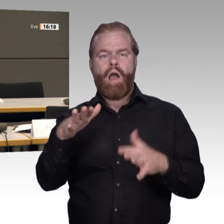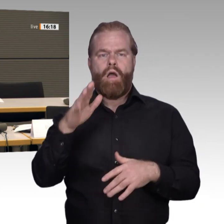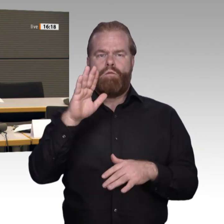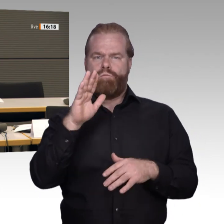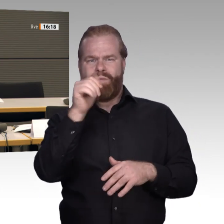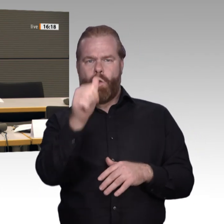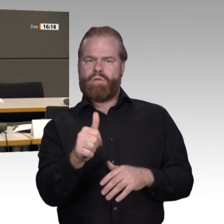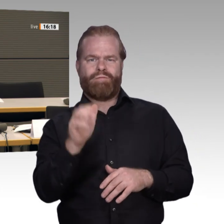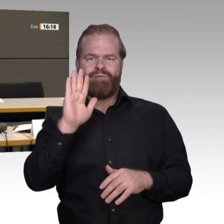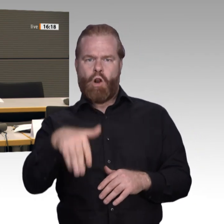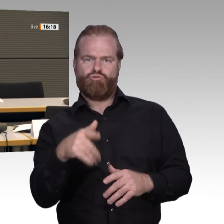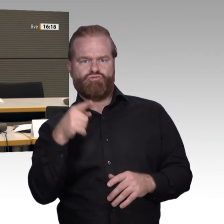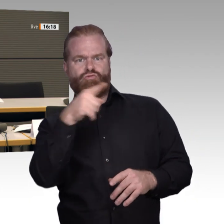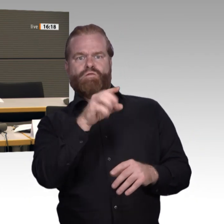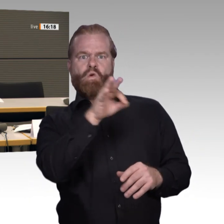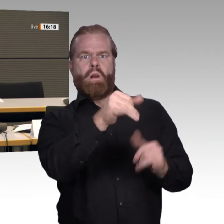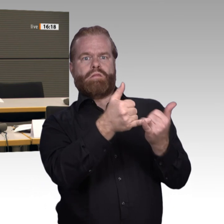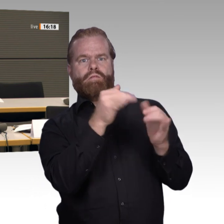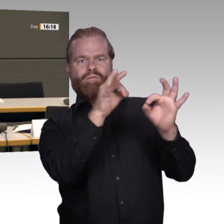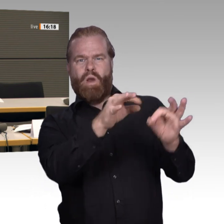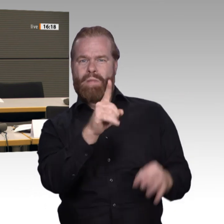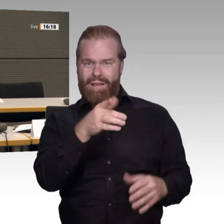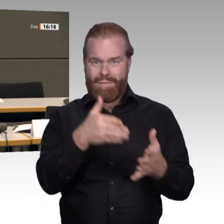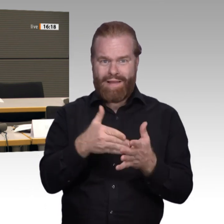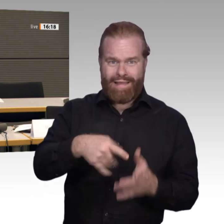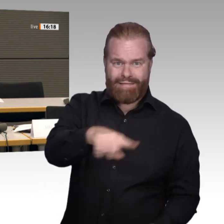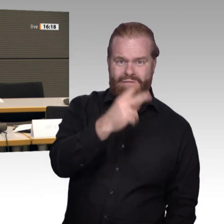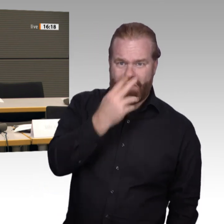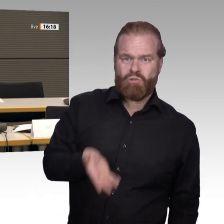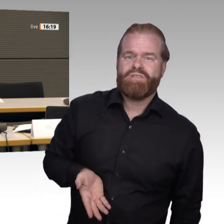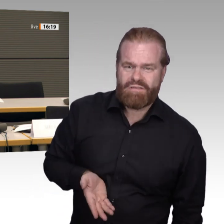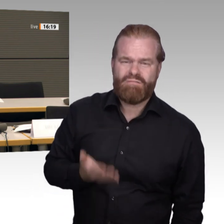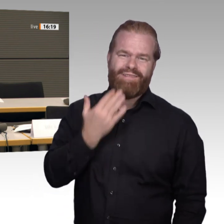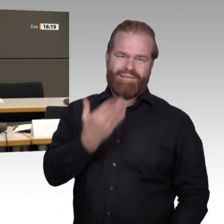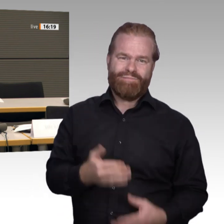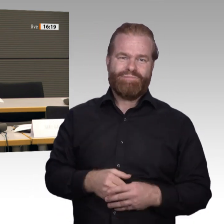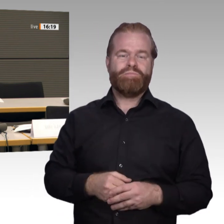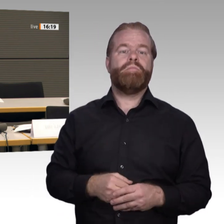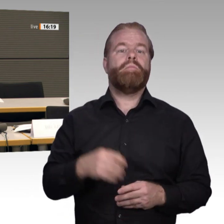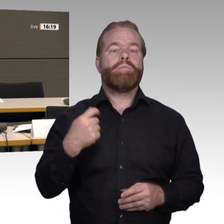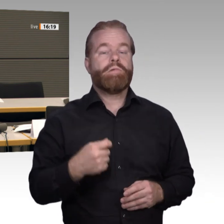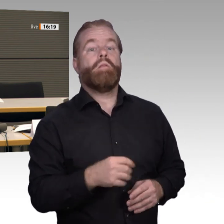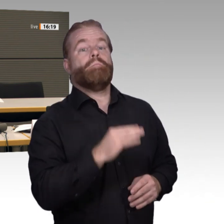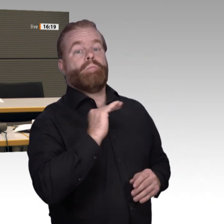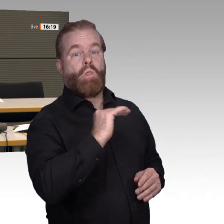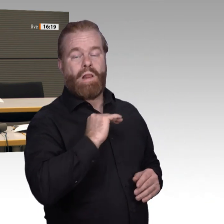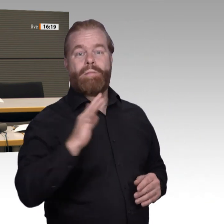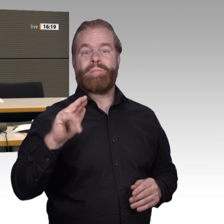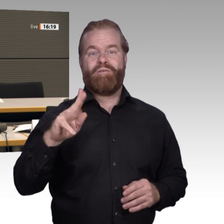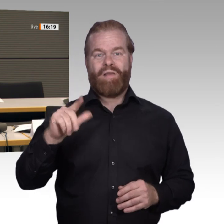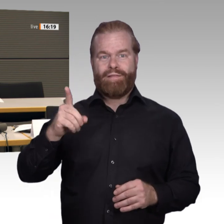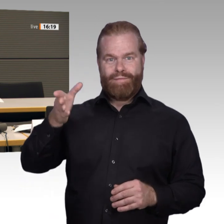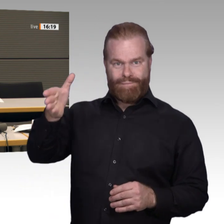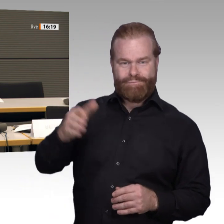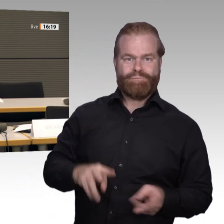analog als Dauerlösung in einem neuen Absatz 8 im § 82 SGB 12 anfügen. Bei Leistungen des